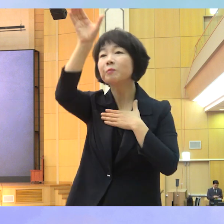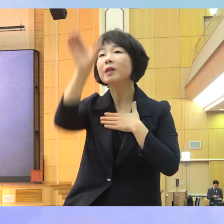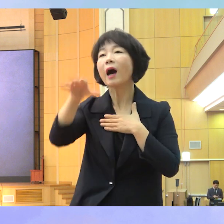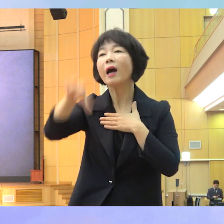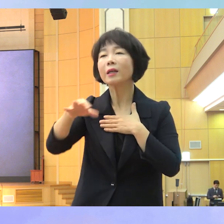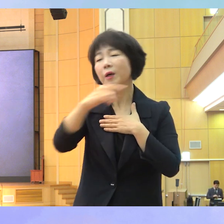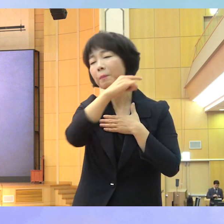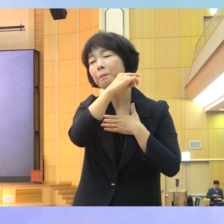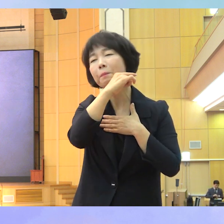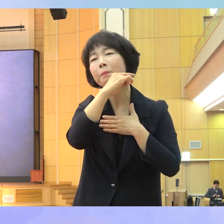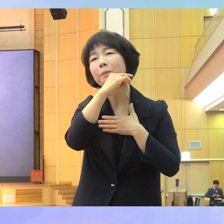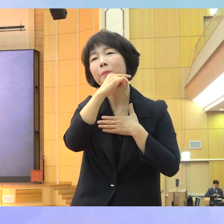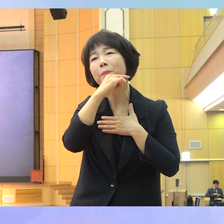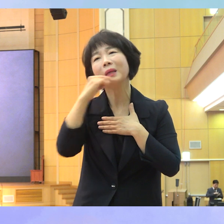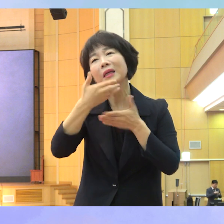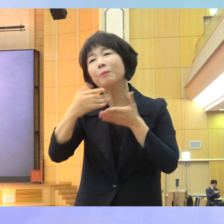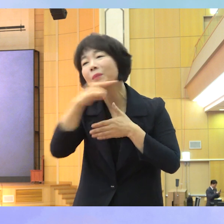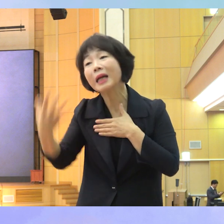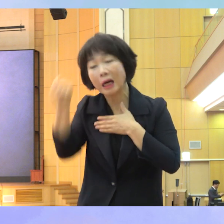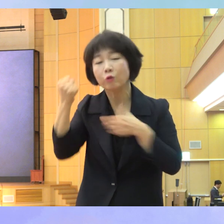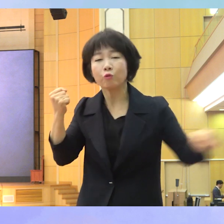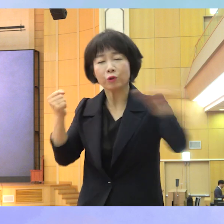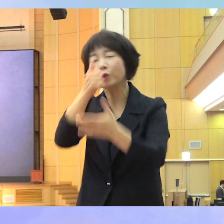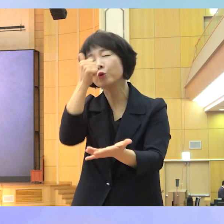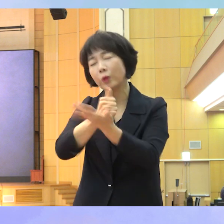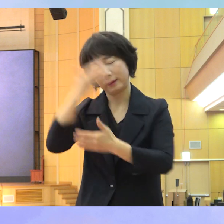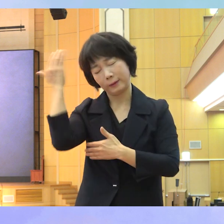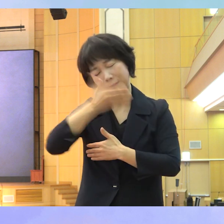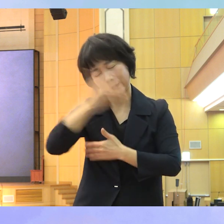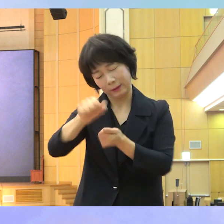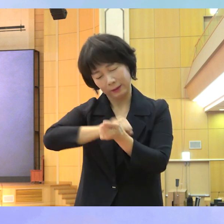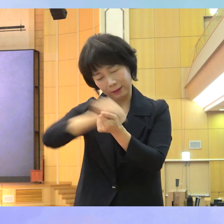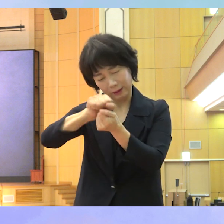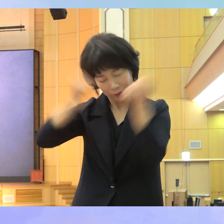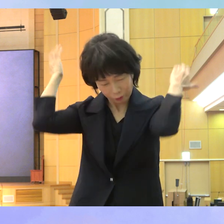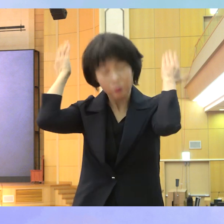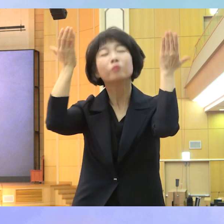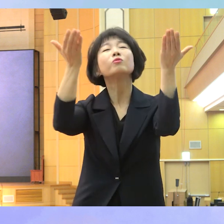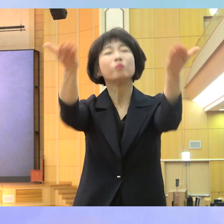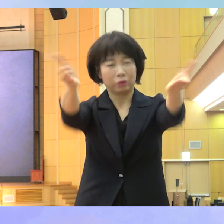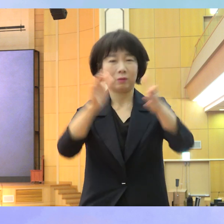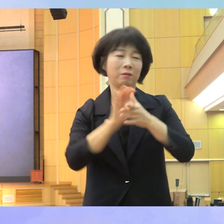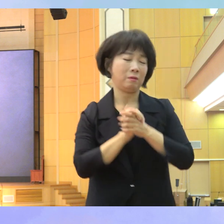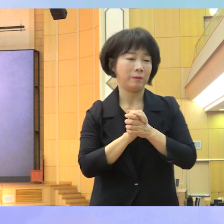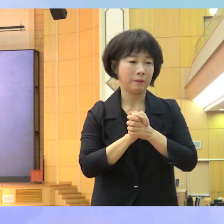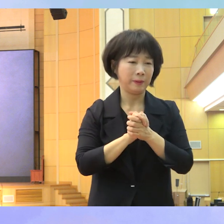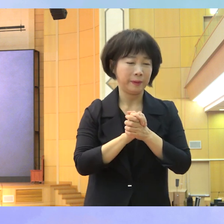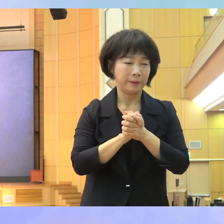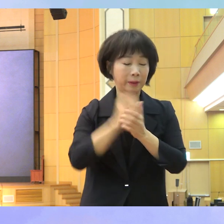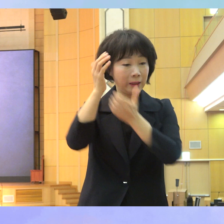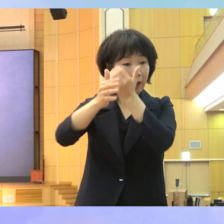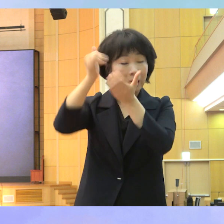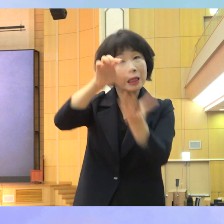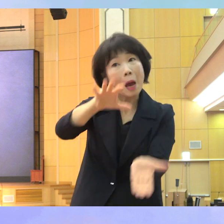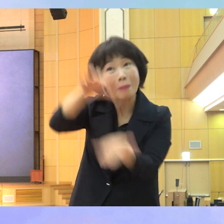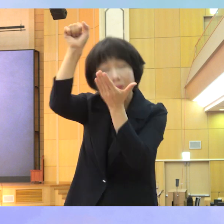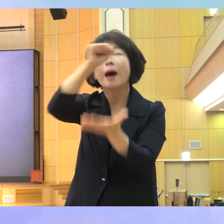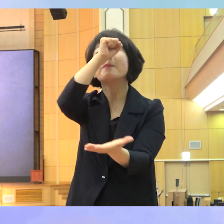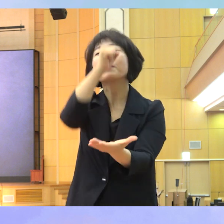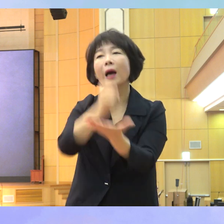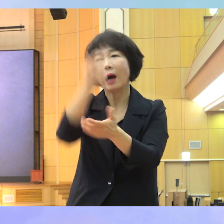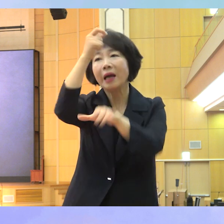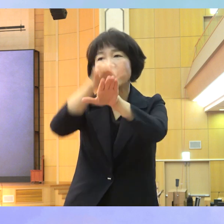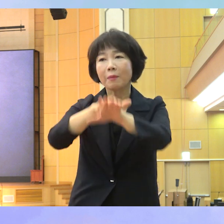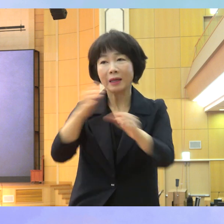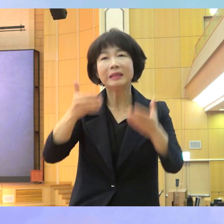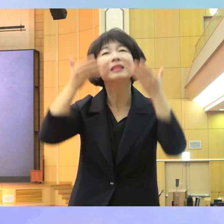흘리신 보혈의 피로 깨끗하게 하셔서 이 시간 주님 앞에 드려질 때 하나님이 받으시는 예배를